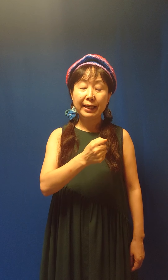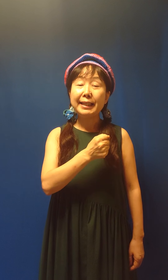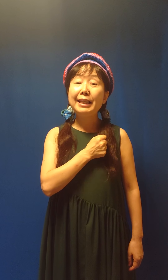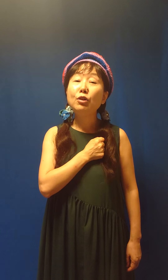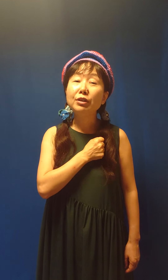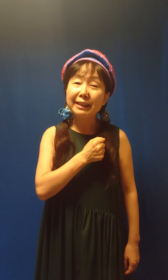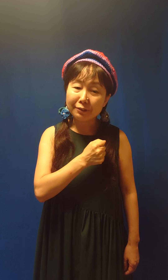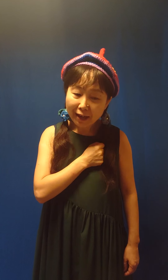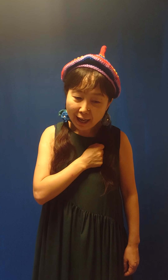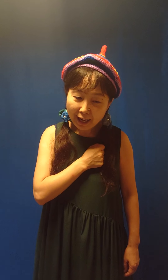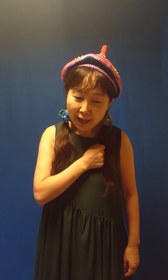命は